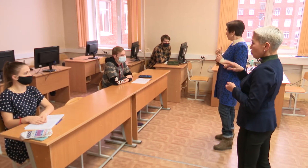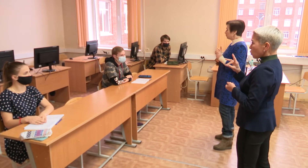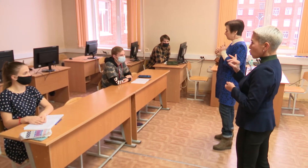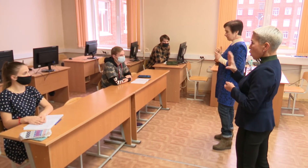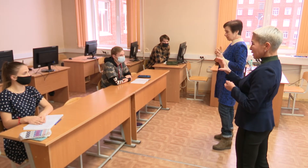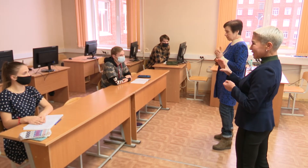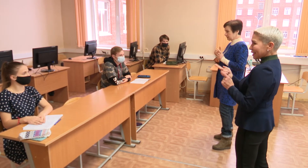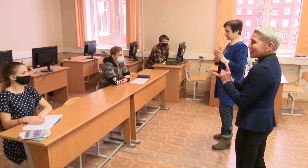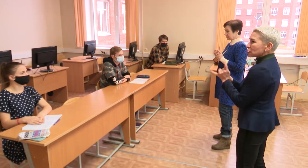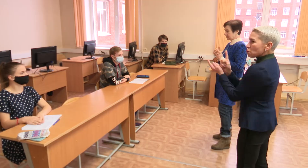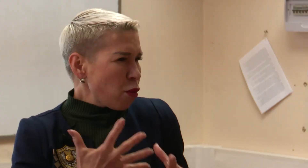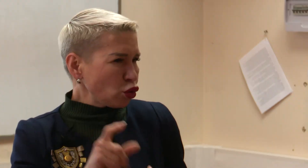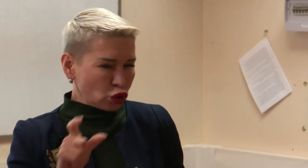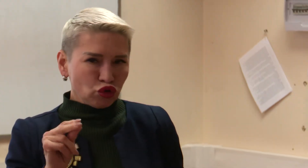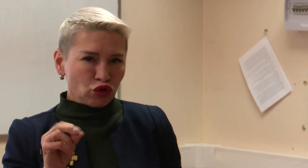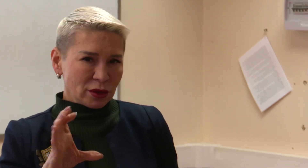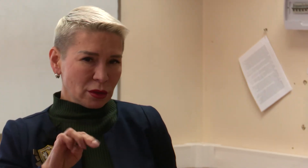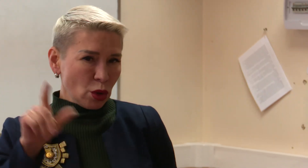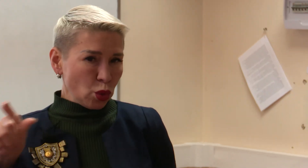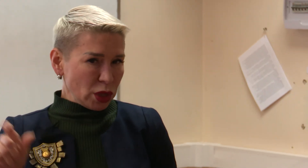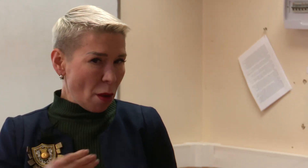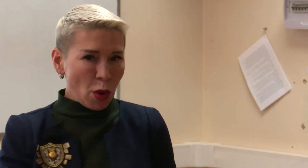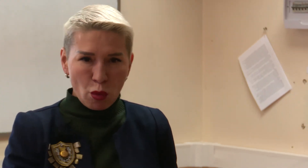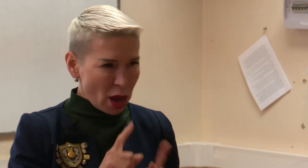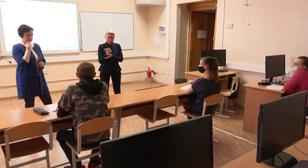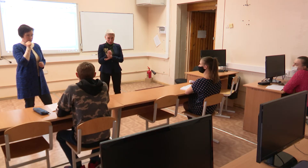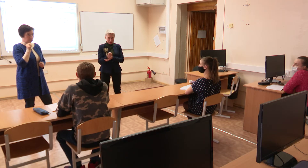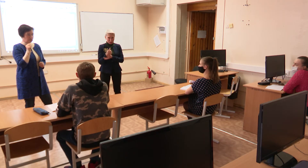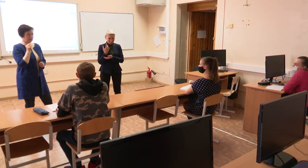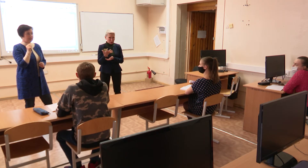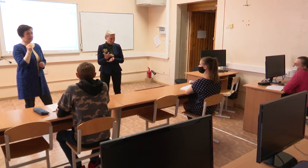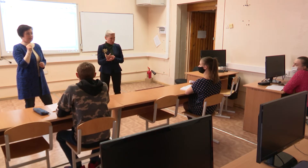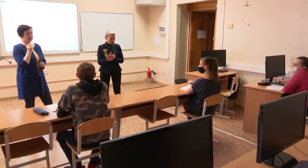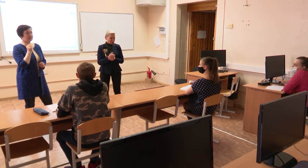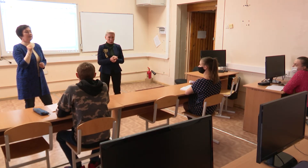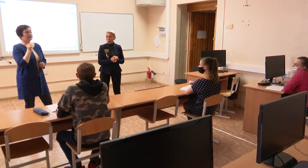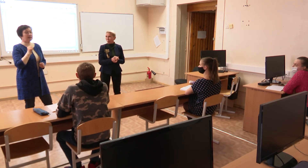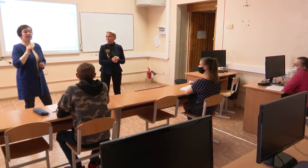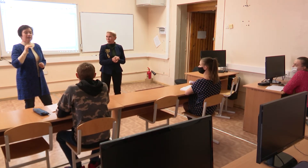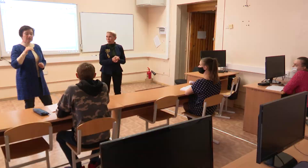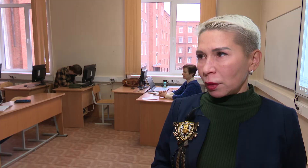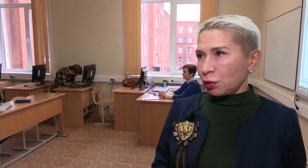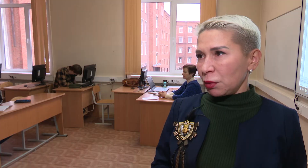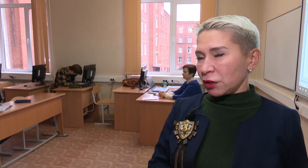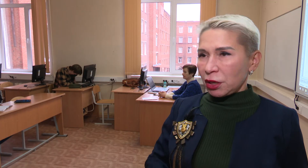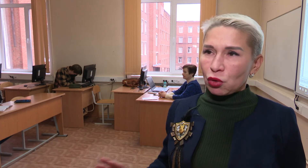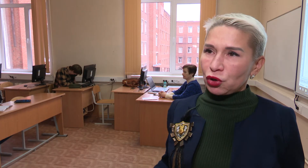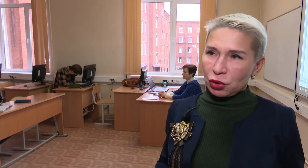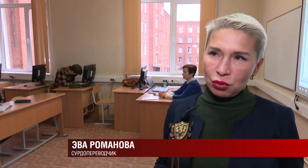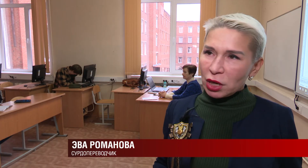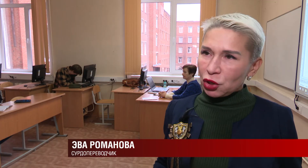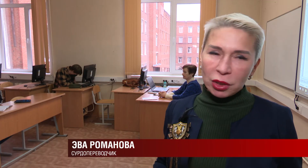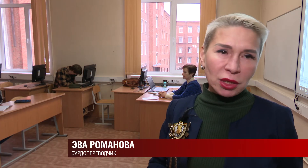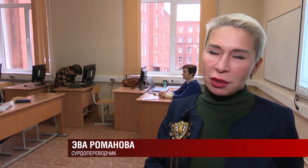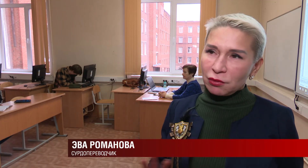знакома. Зарплаты, говорят, неплохие. А еще эти профессионалы точно знают, живут не зря. Например, день